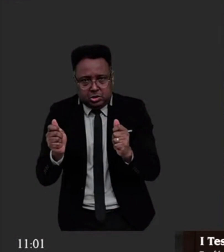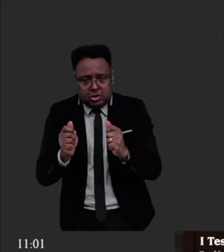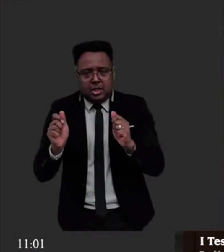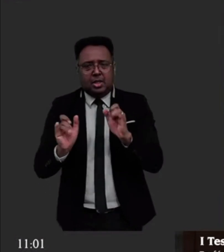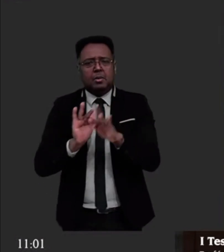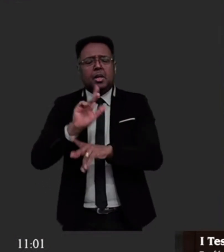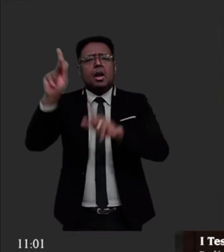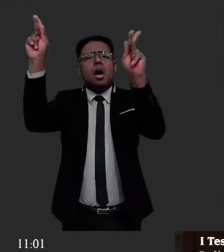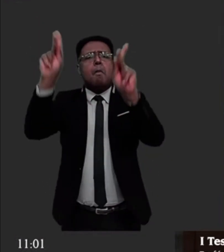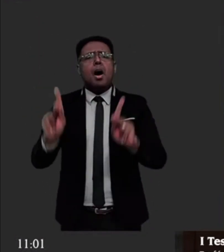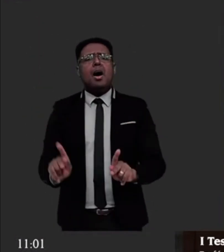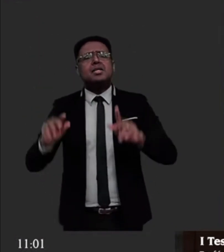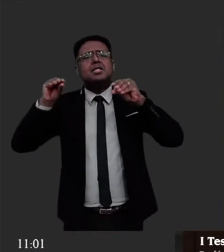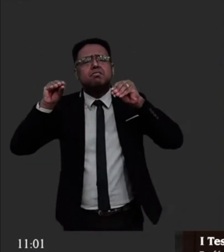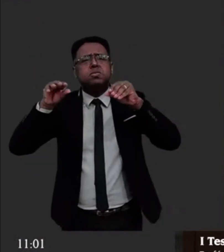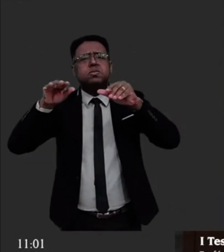Haja paz.